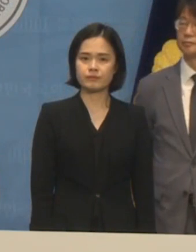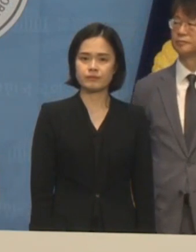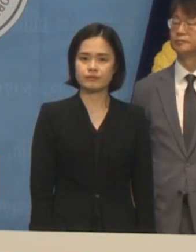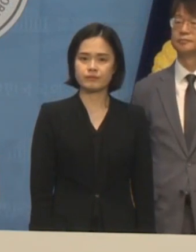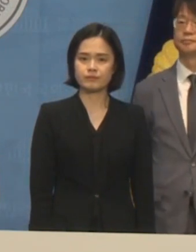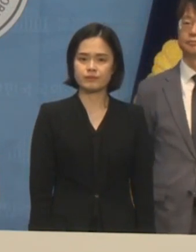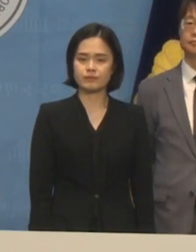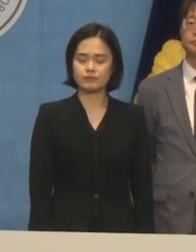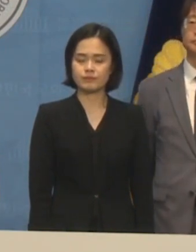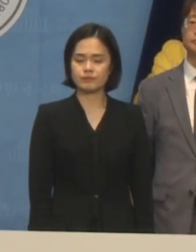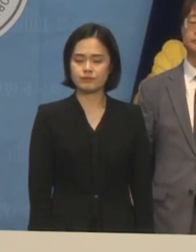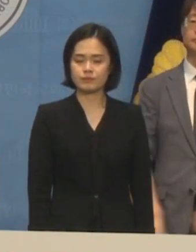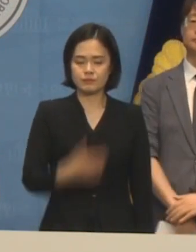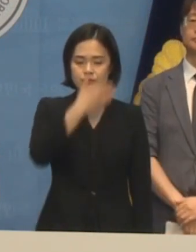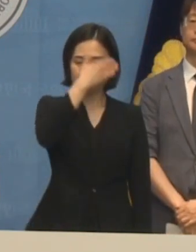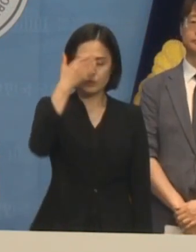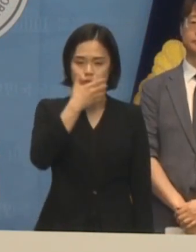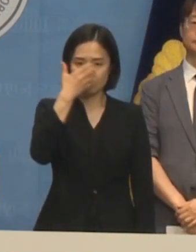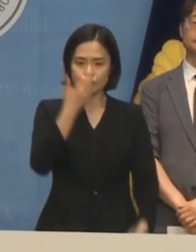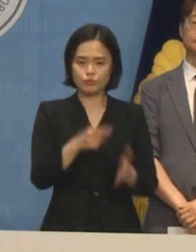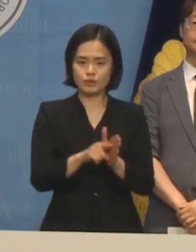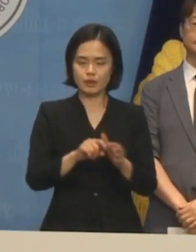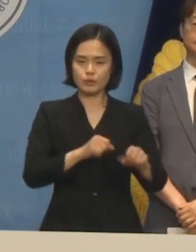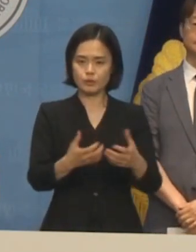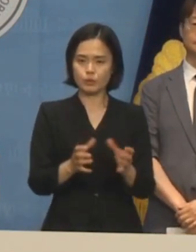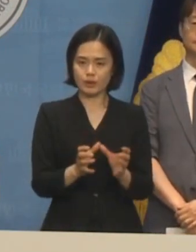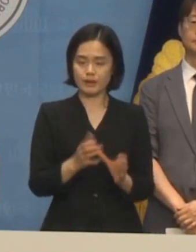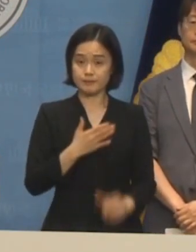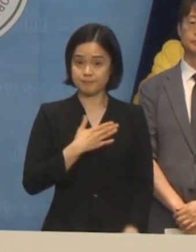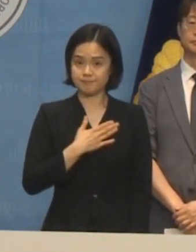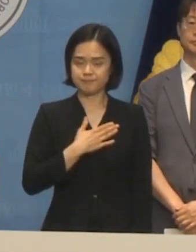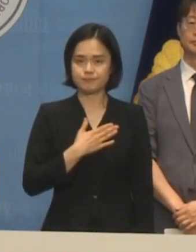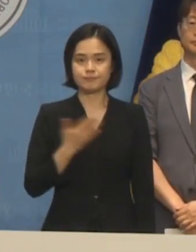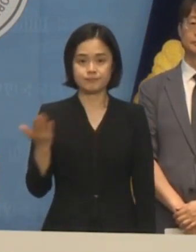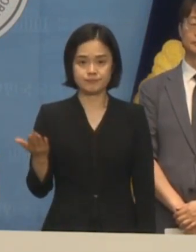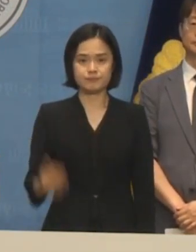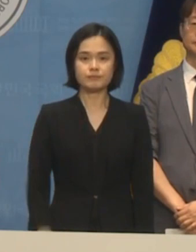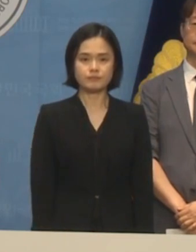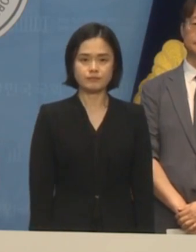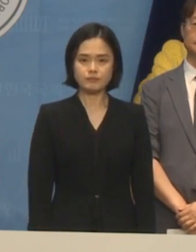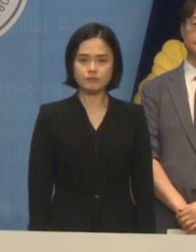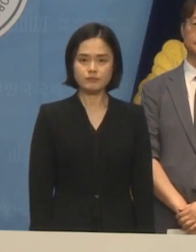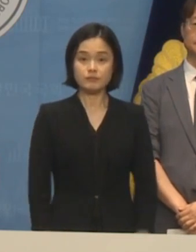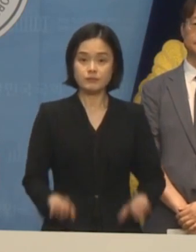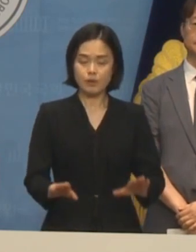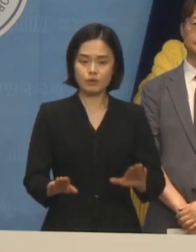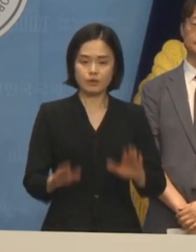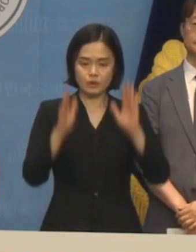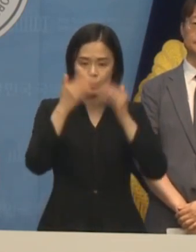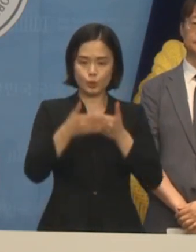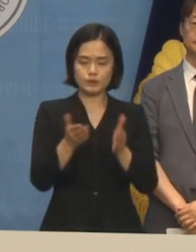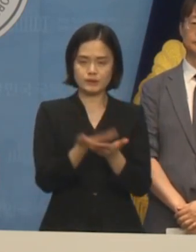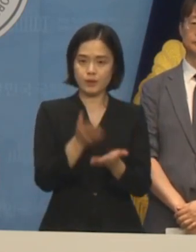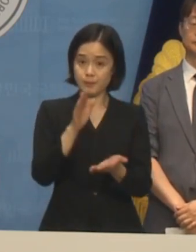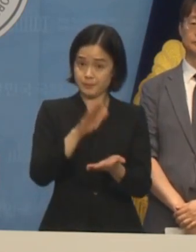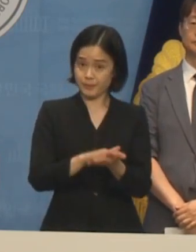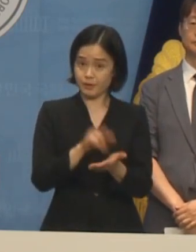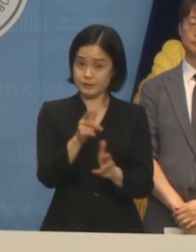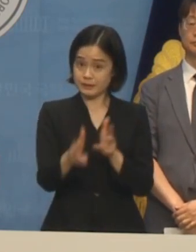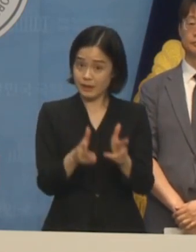청소년 꼬모임 내다 활동가 수영입니다. 이번 교실혁명 선도교사 사이트 오류의 본질은 밀어붙이기식 교육부의